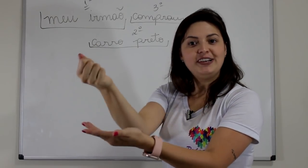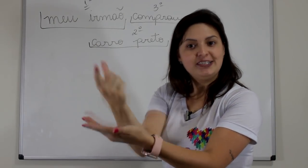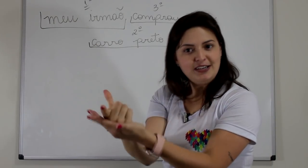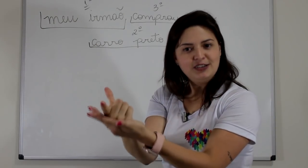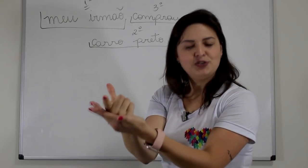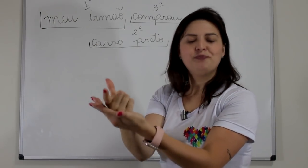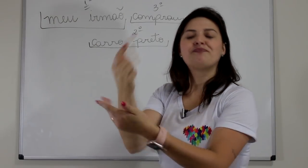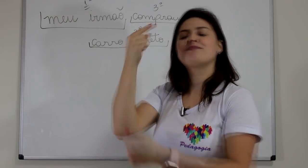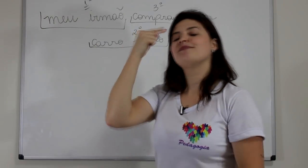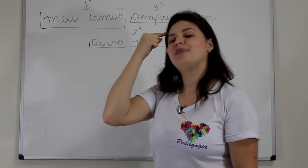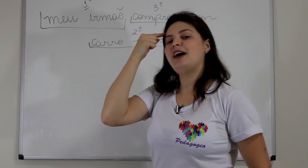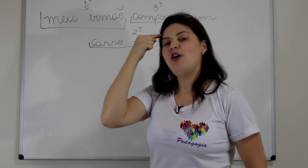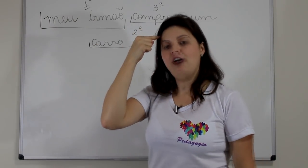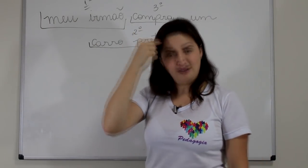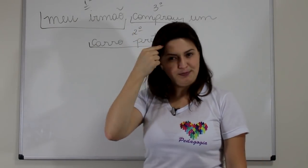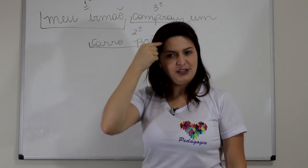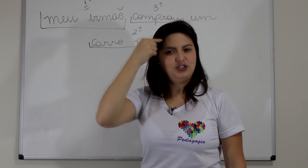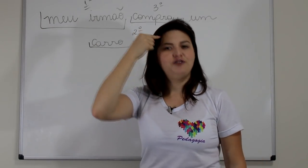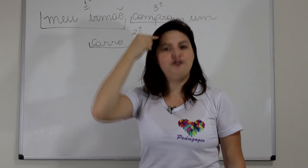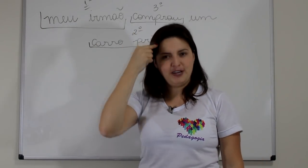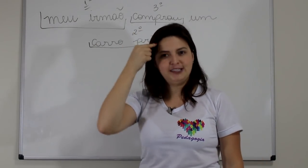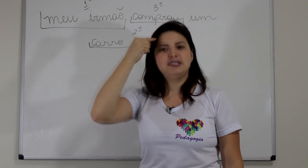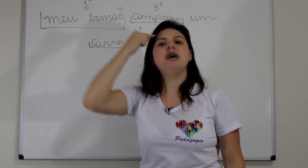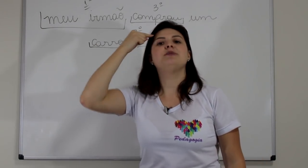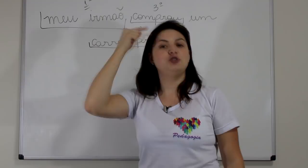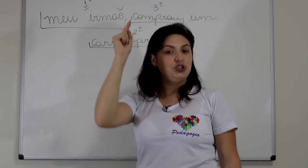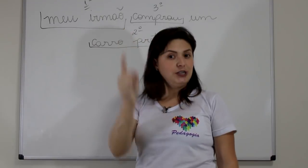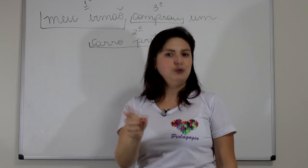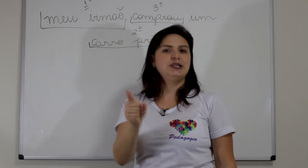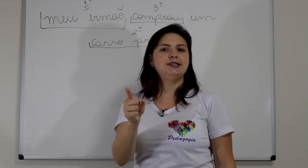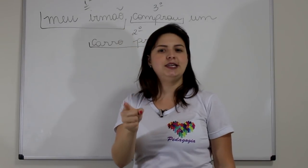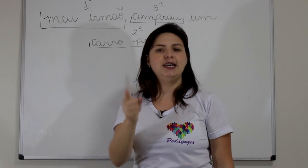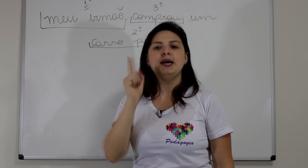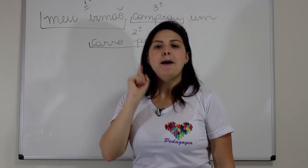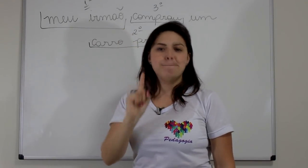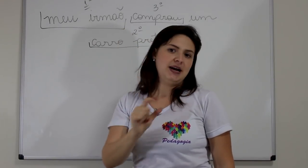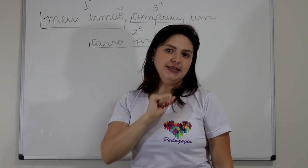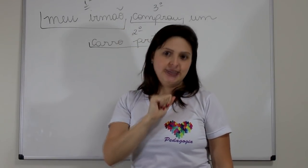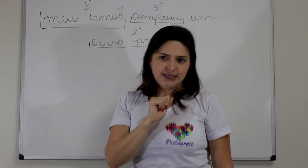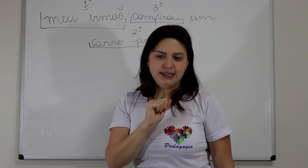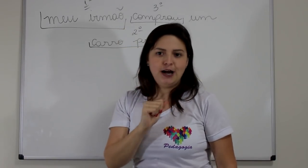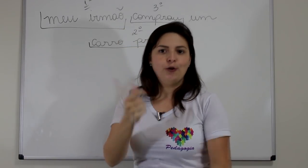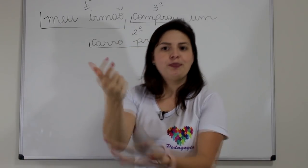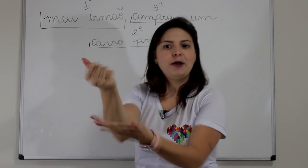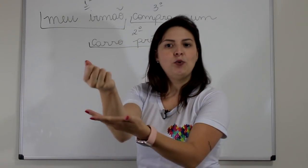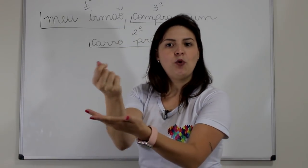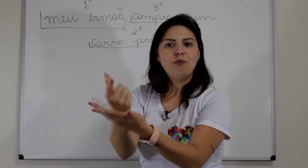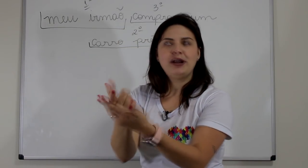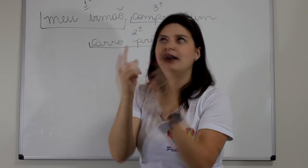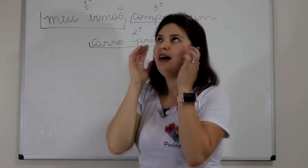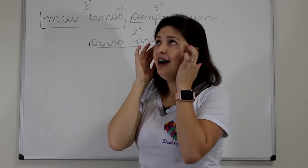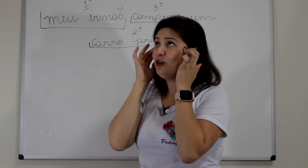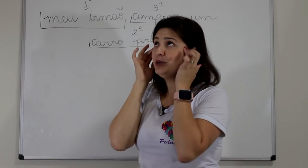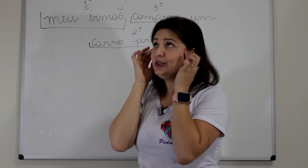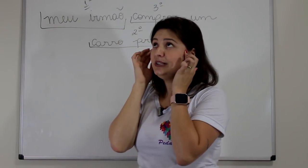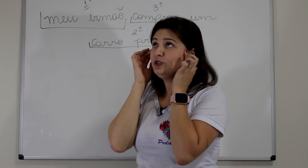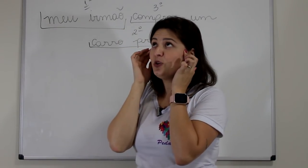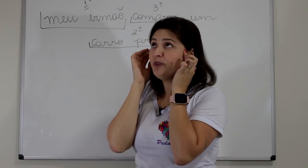faz isso pra gente fixar, pra gente não esquecer mais esse sinal. Então, comprar. Ai, como que é o sinal de comprar